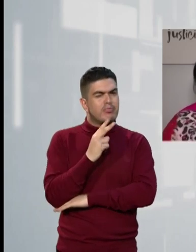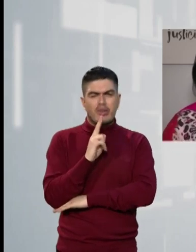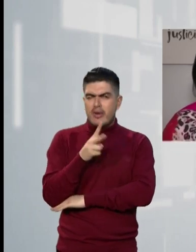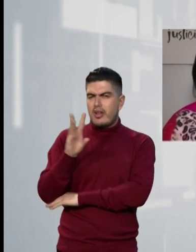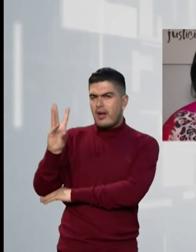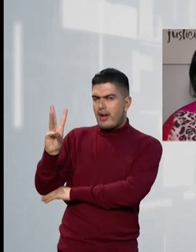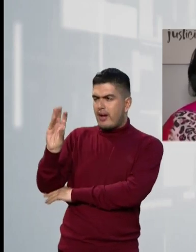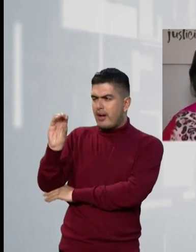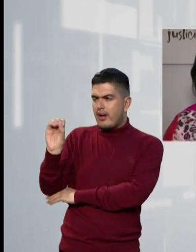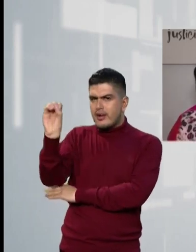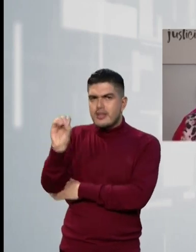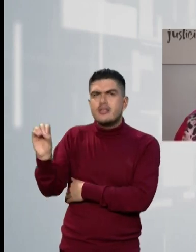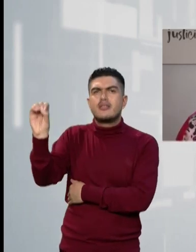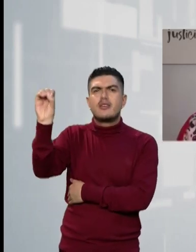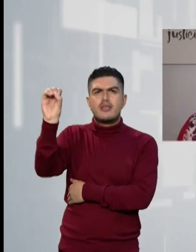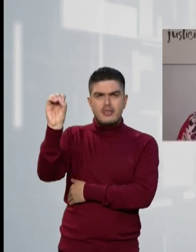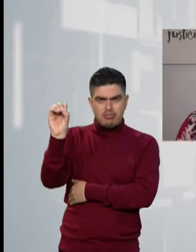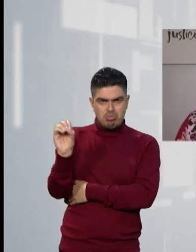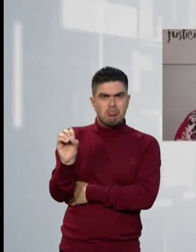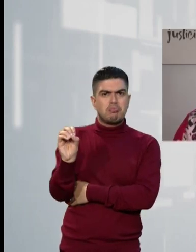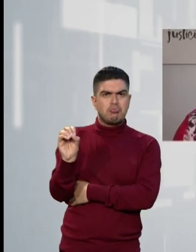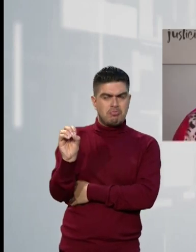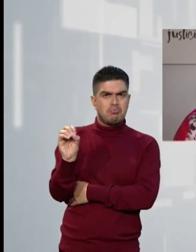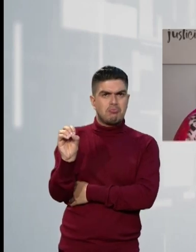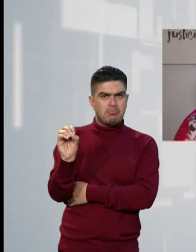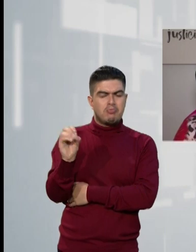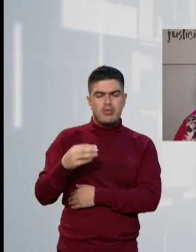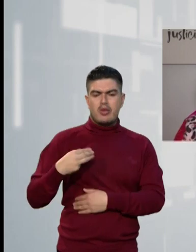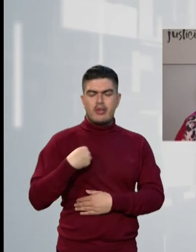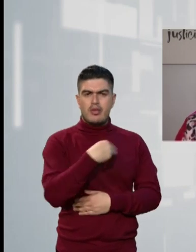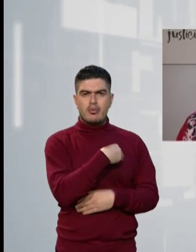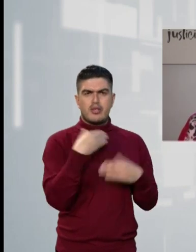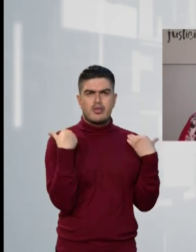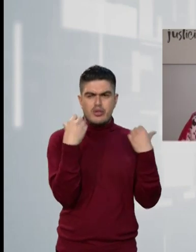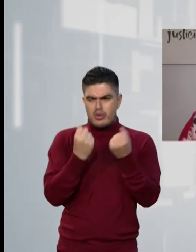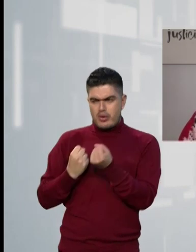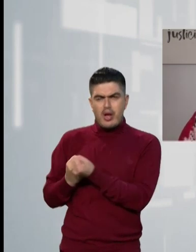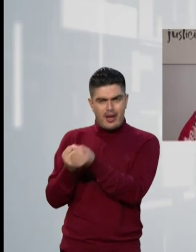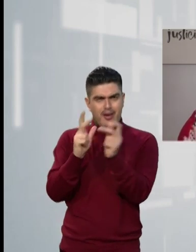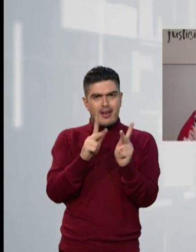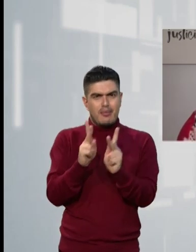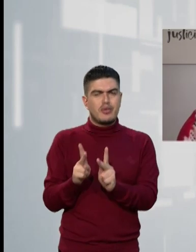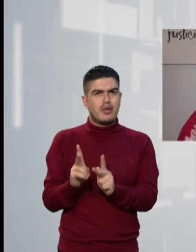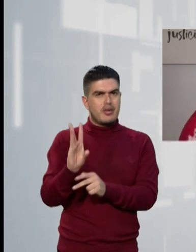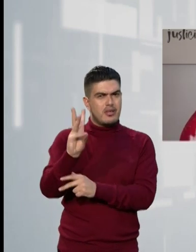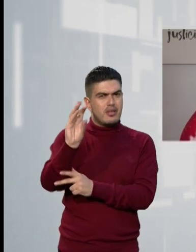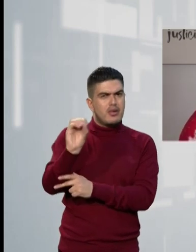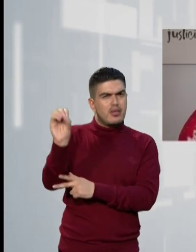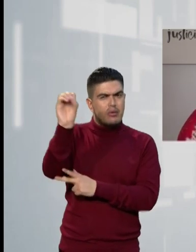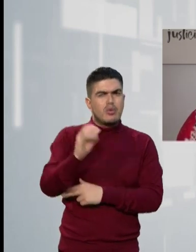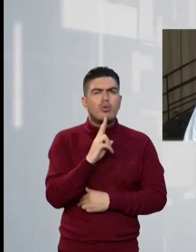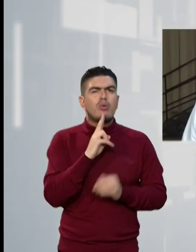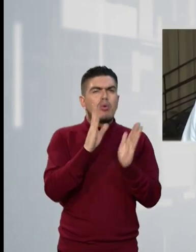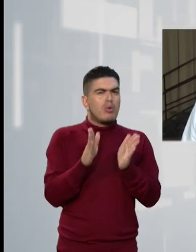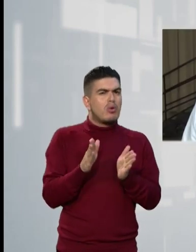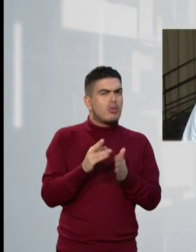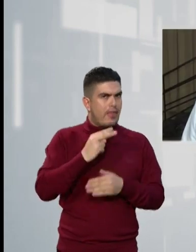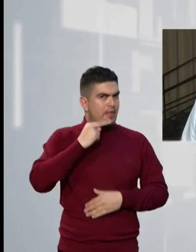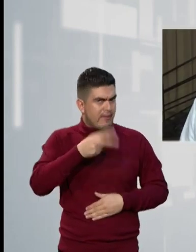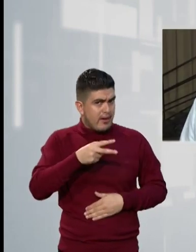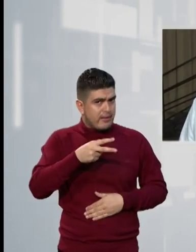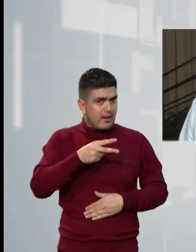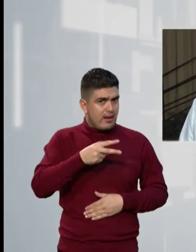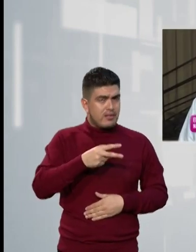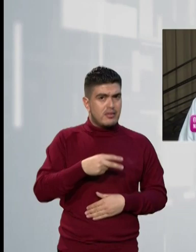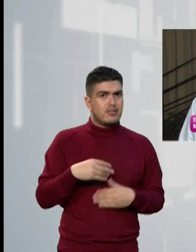por que está teniendo que al que cubre la secretaría de salud de la población Realmente está teniendo acceso